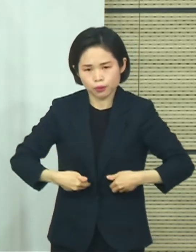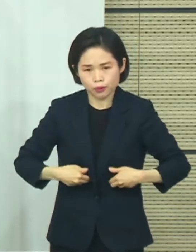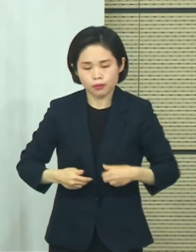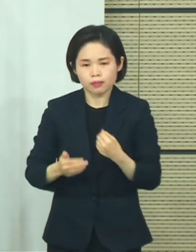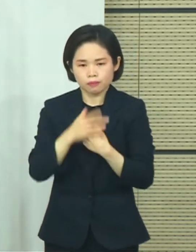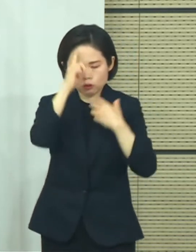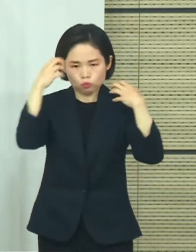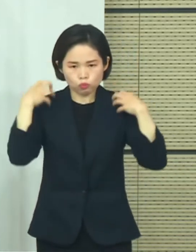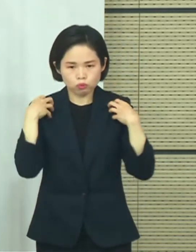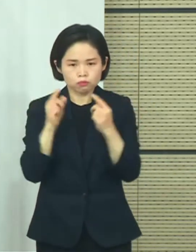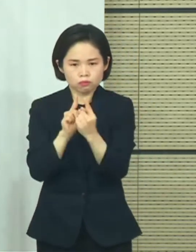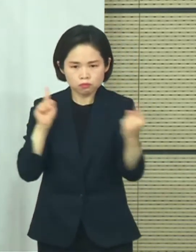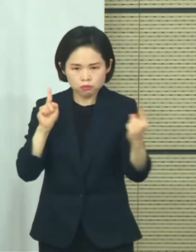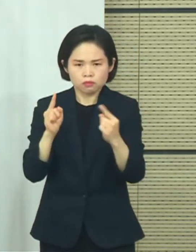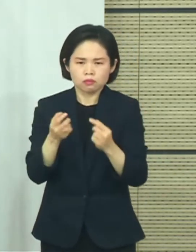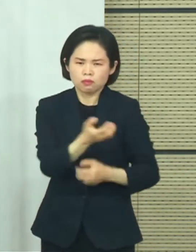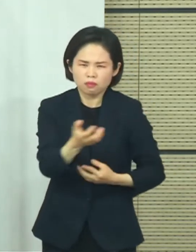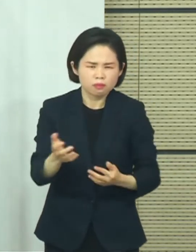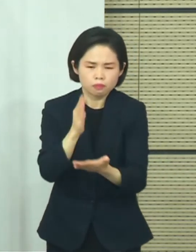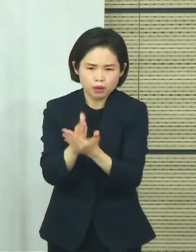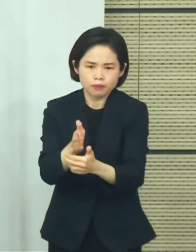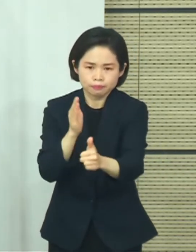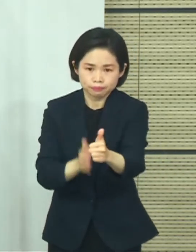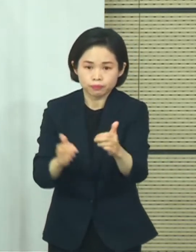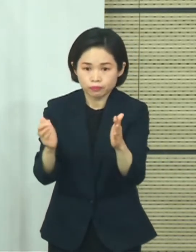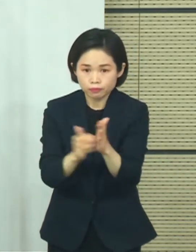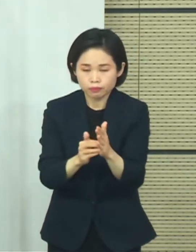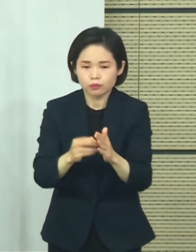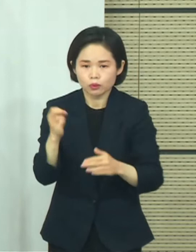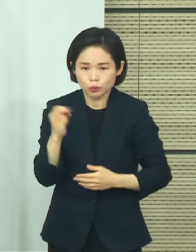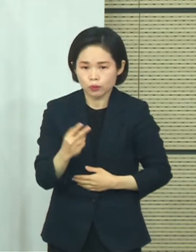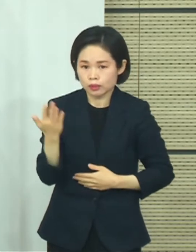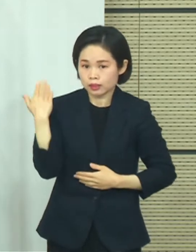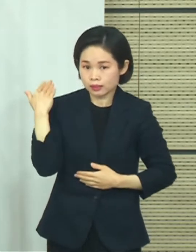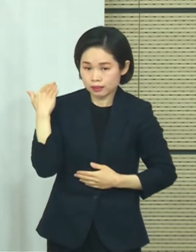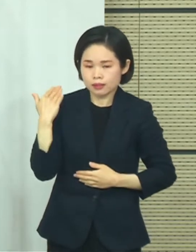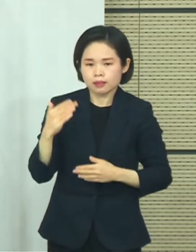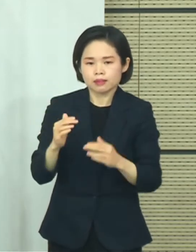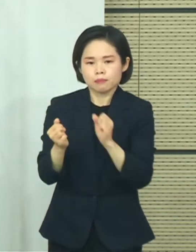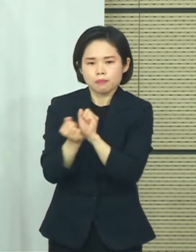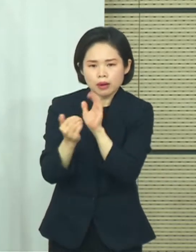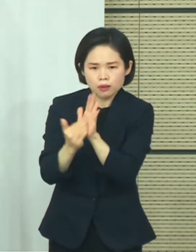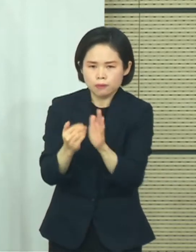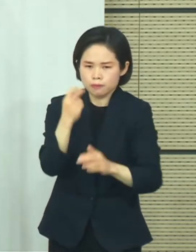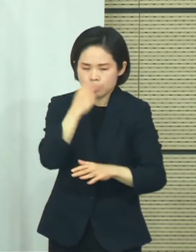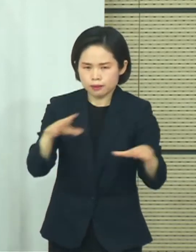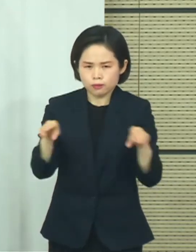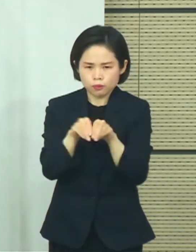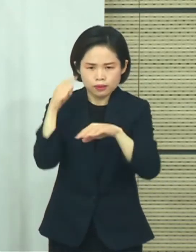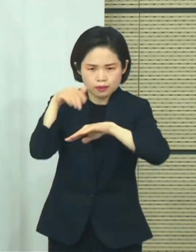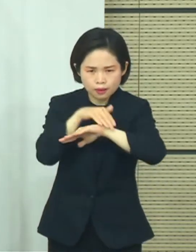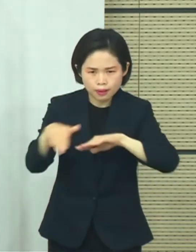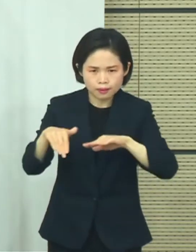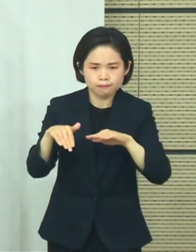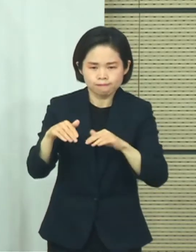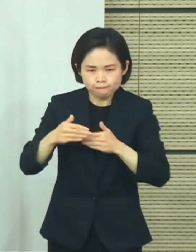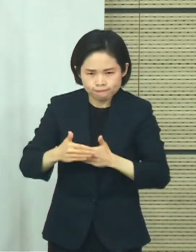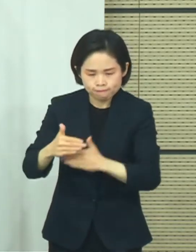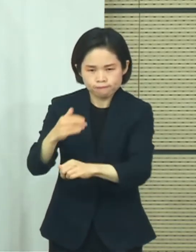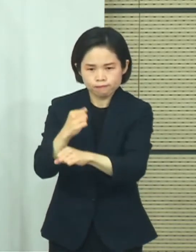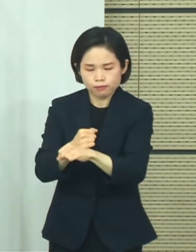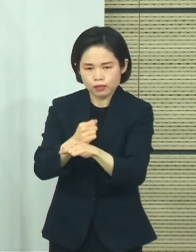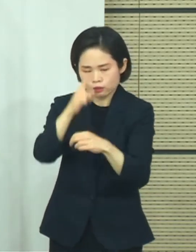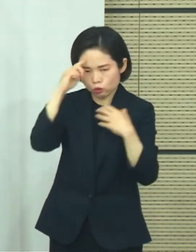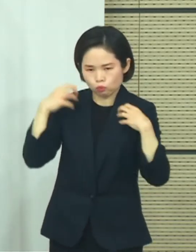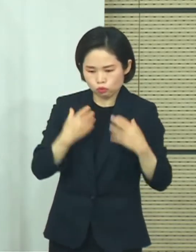지난 9월 6일 발표한 수습 학력 관리 종합 계획을 차질 없이 시행하며 범정부적 으로 태어나고